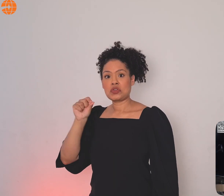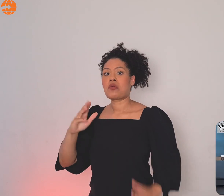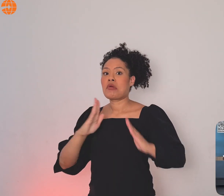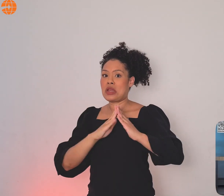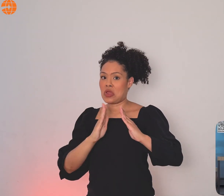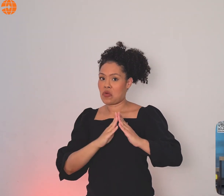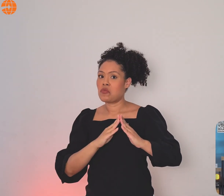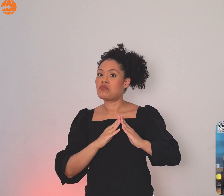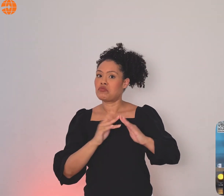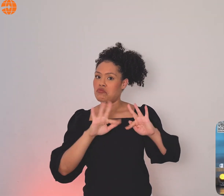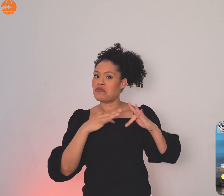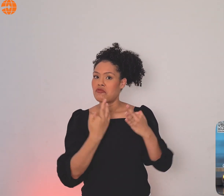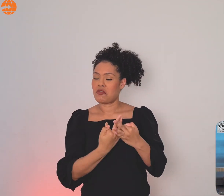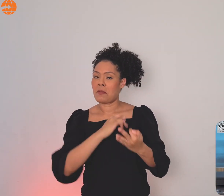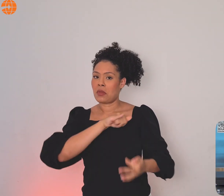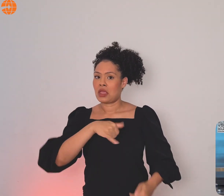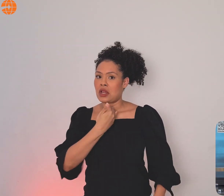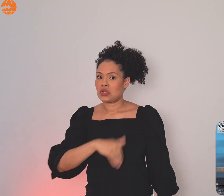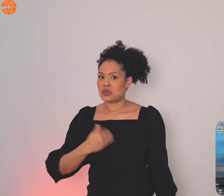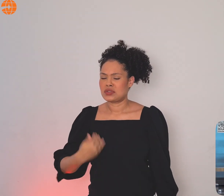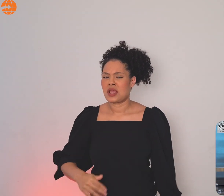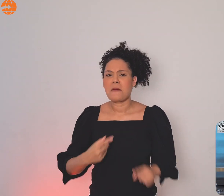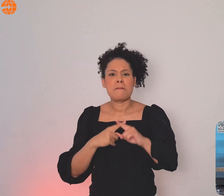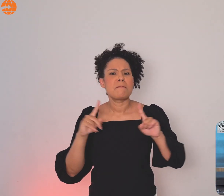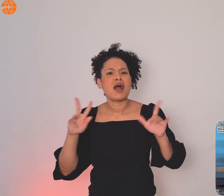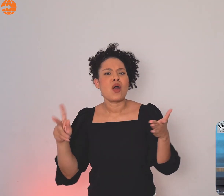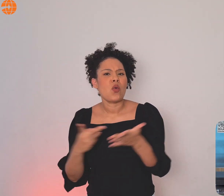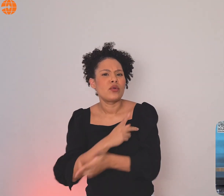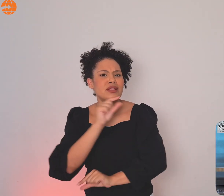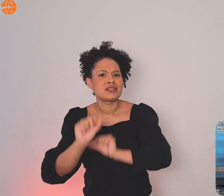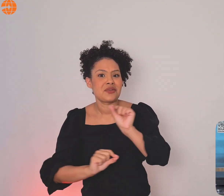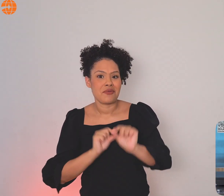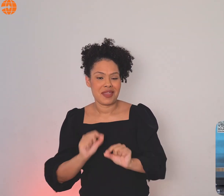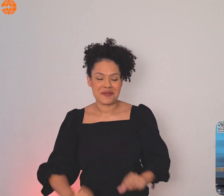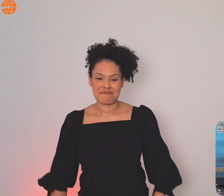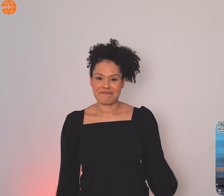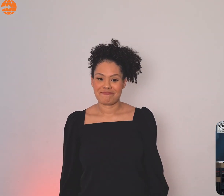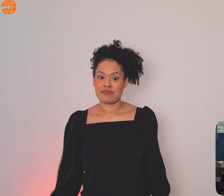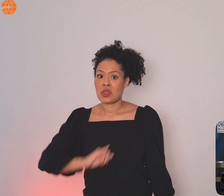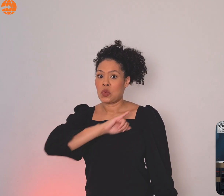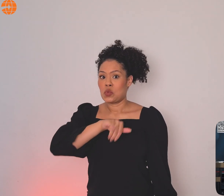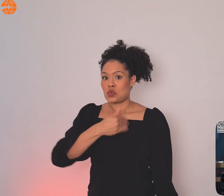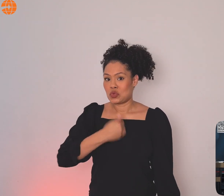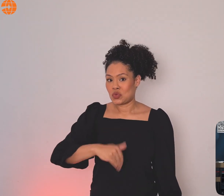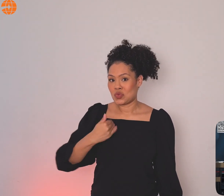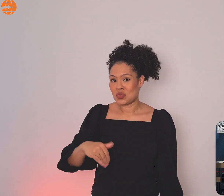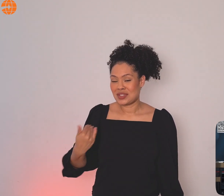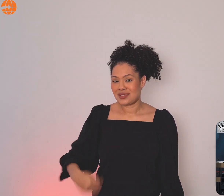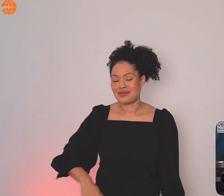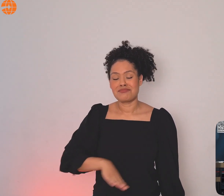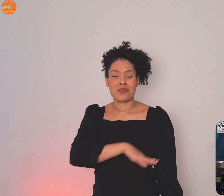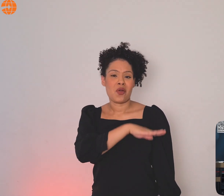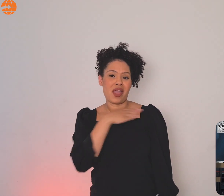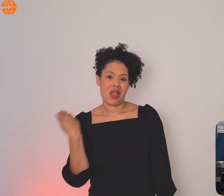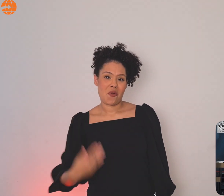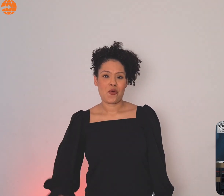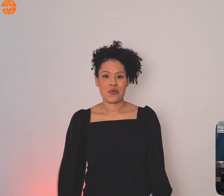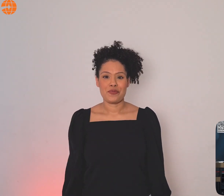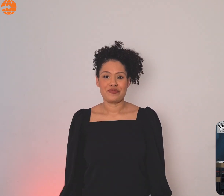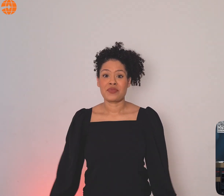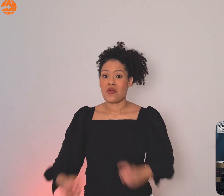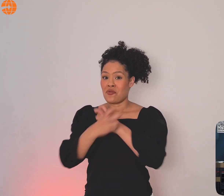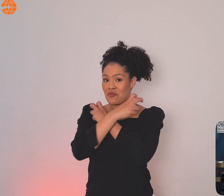Mas o José morreu. O faraó que trouxe o José com a família também